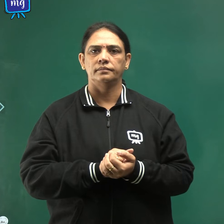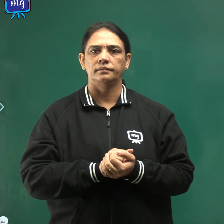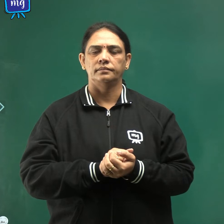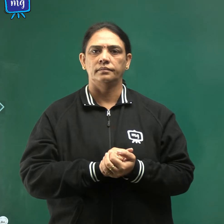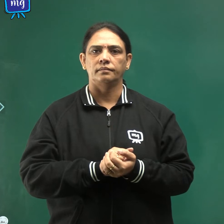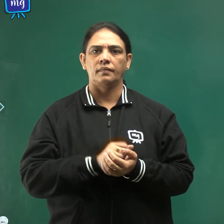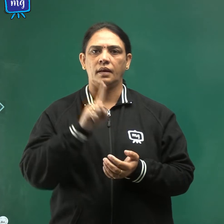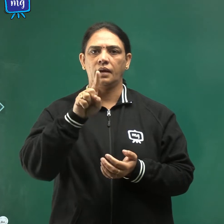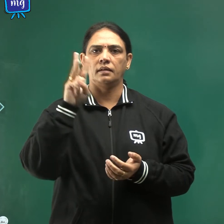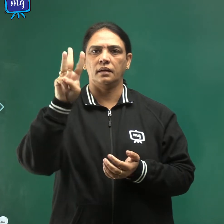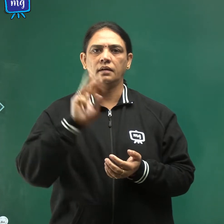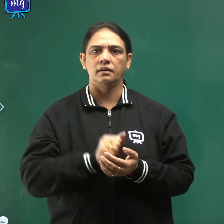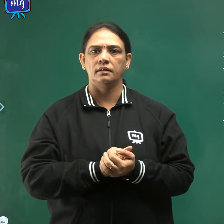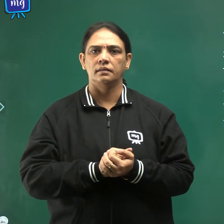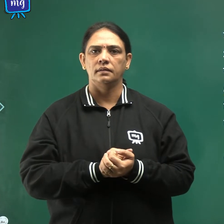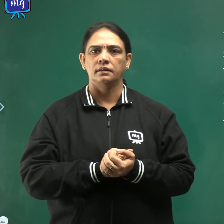13,